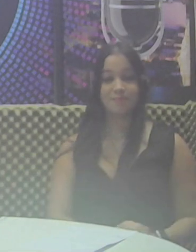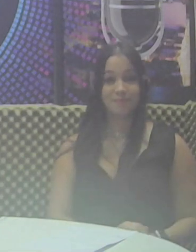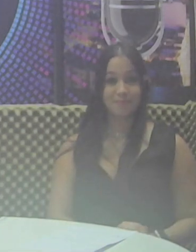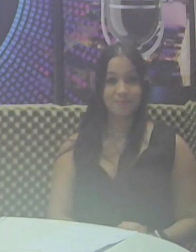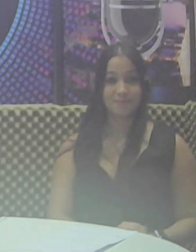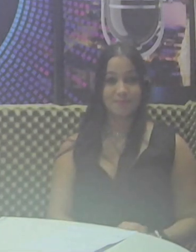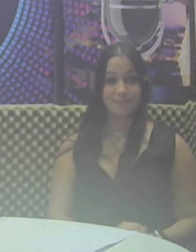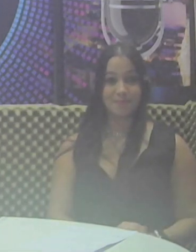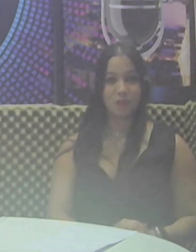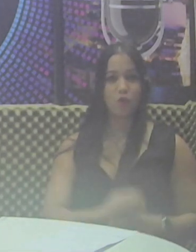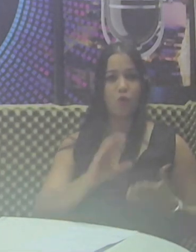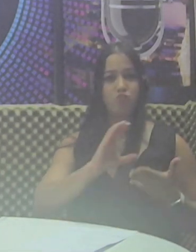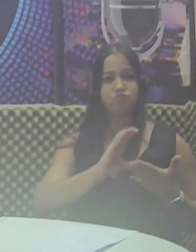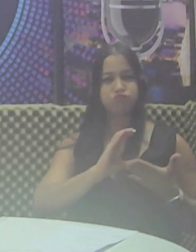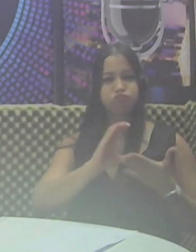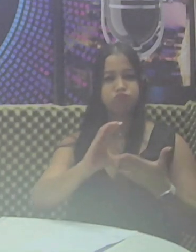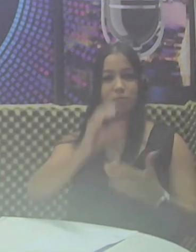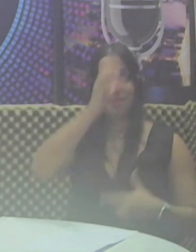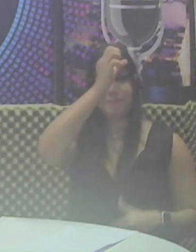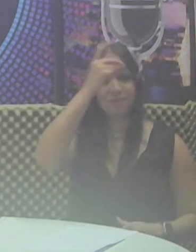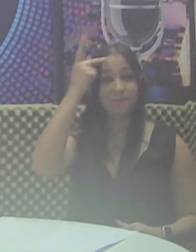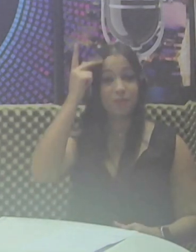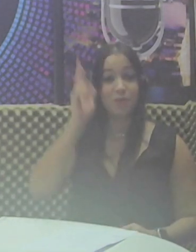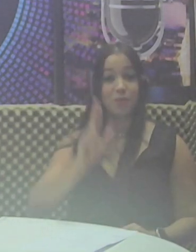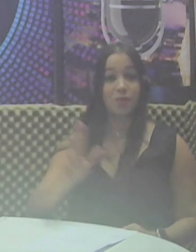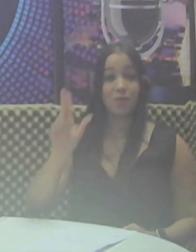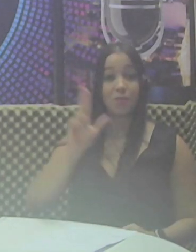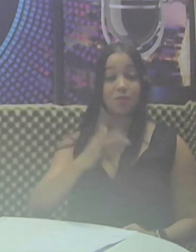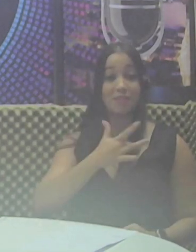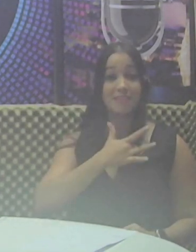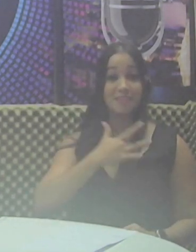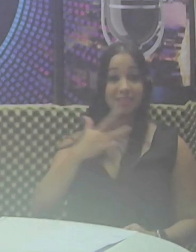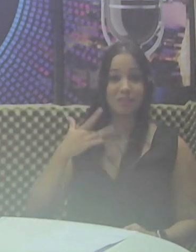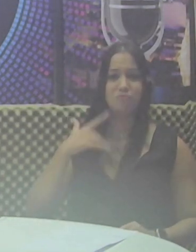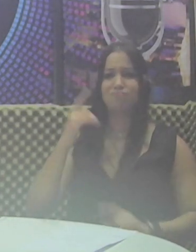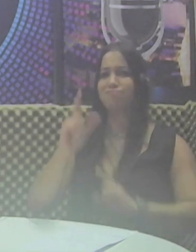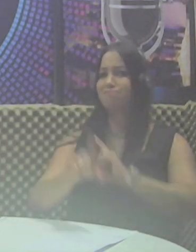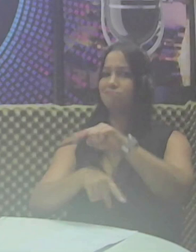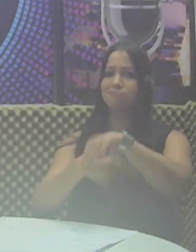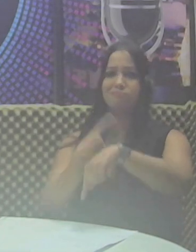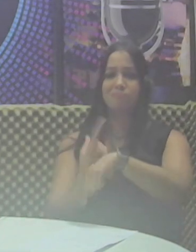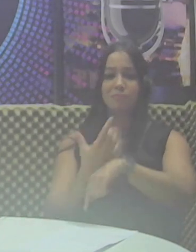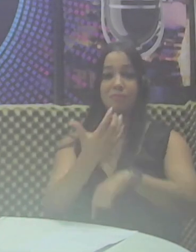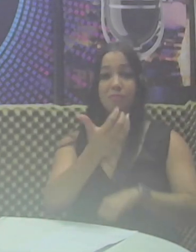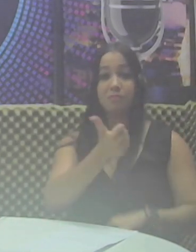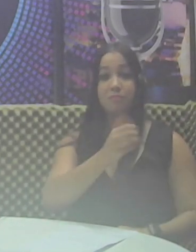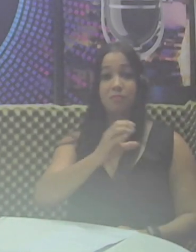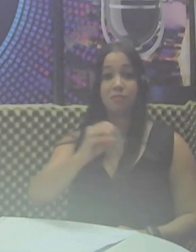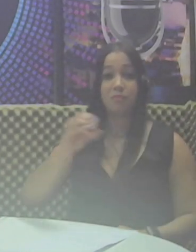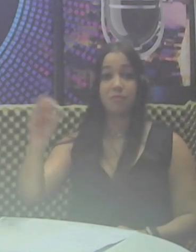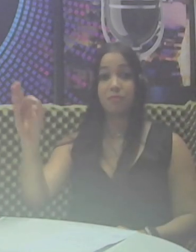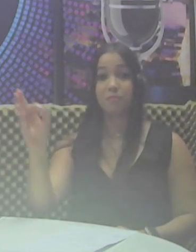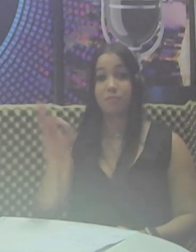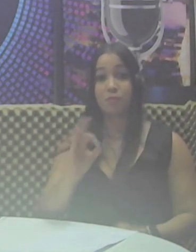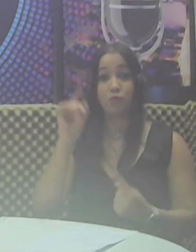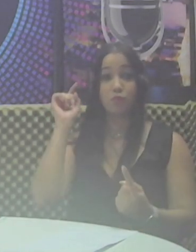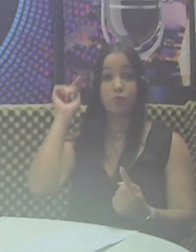Investimento da Prefeitura de Uberlândia em saúde supera em mais de 100% previsão